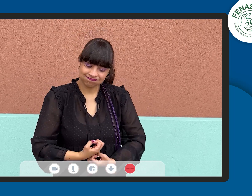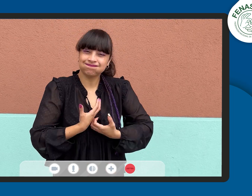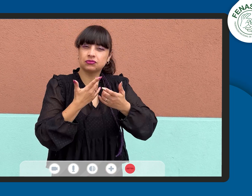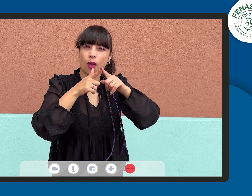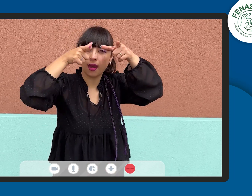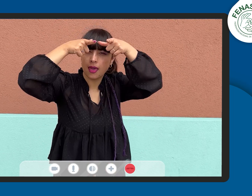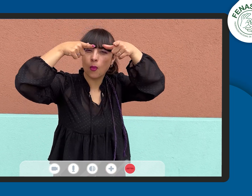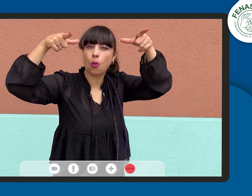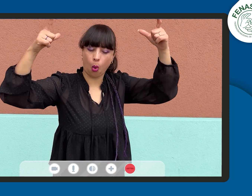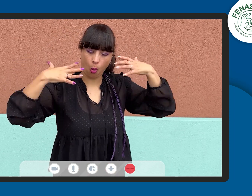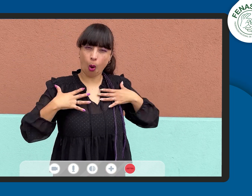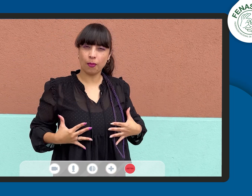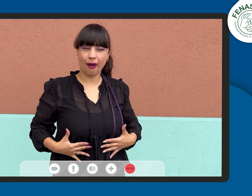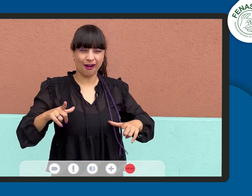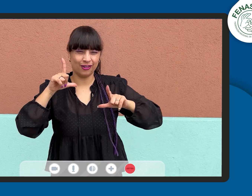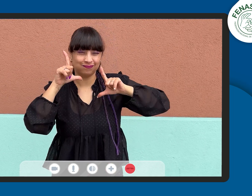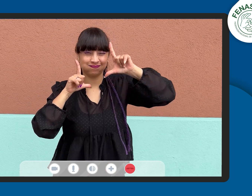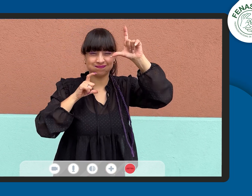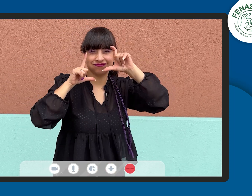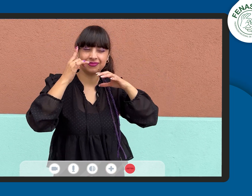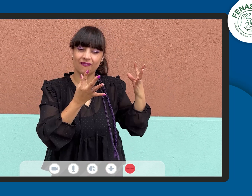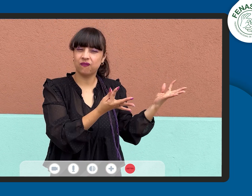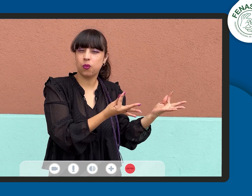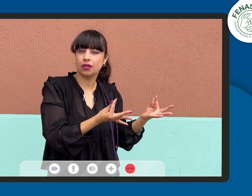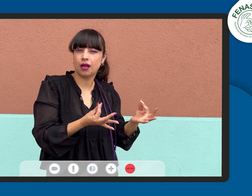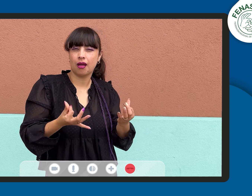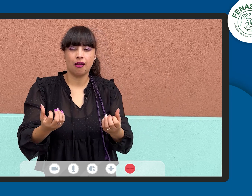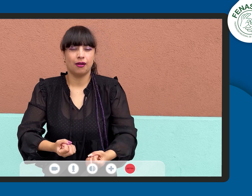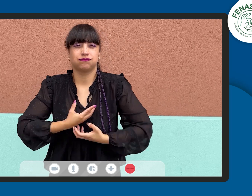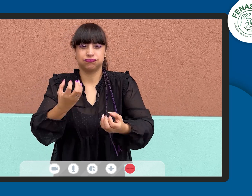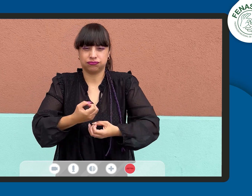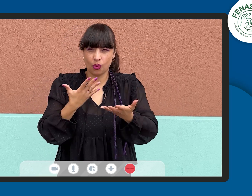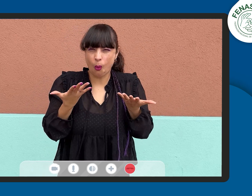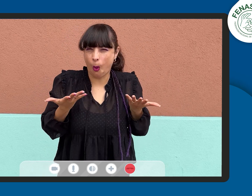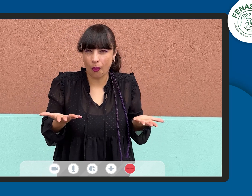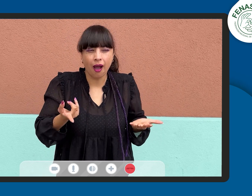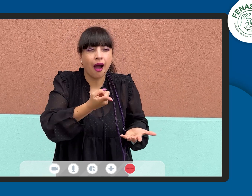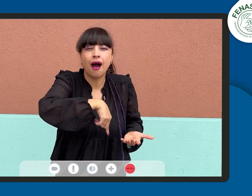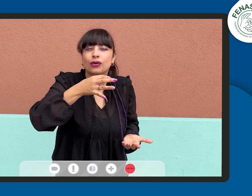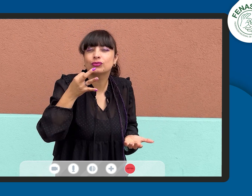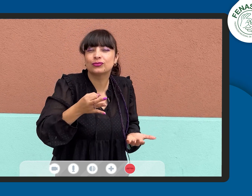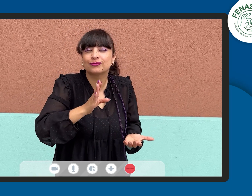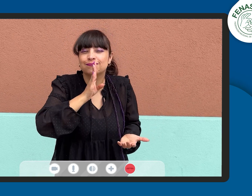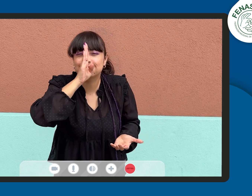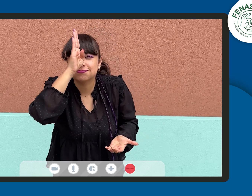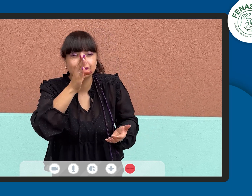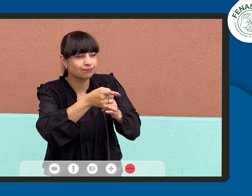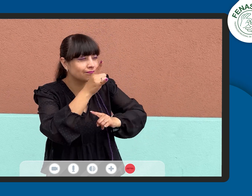lenguaje corporal, la gestualidad y la fluidez. Estas expresiones surgen porque estamos habituados